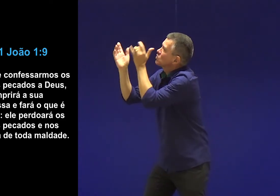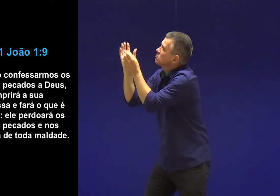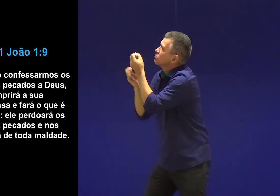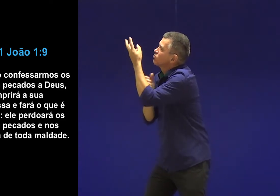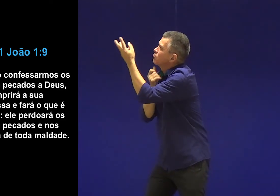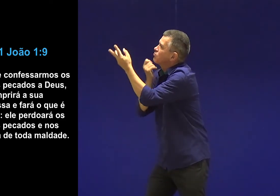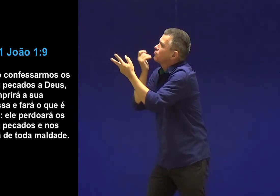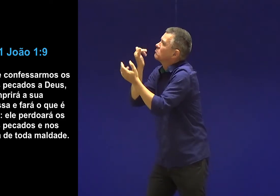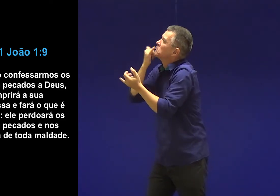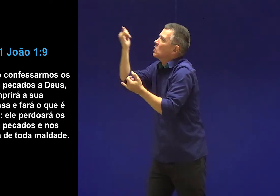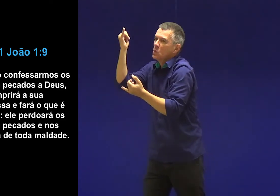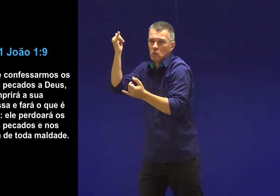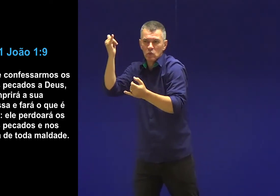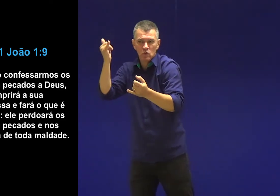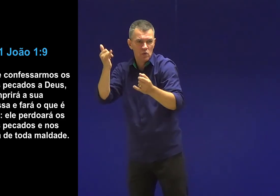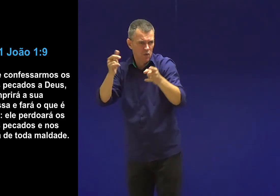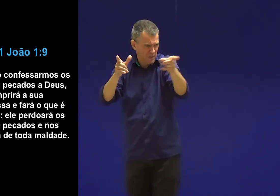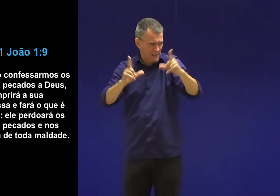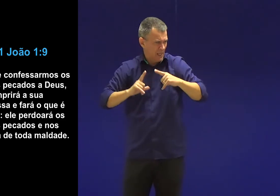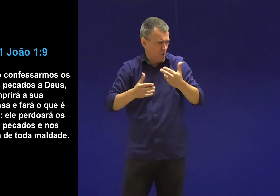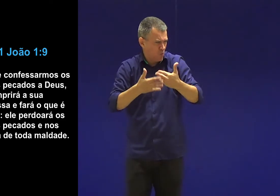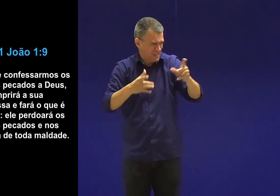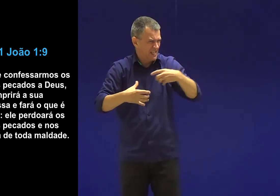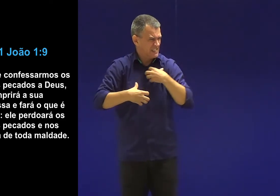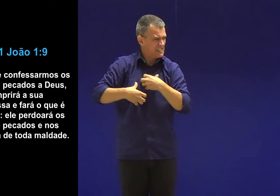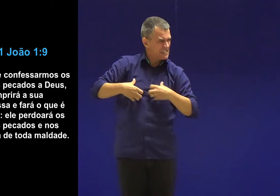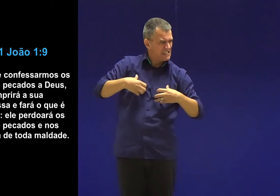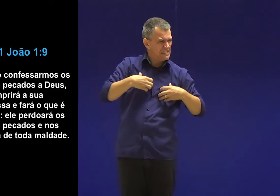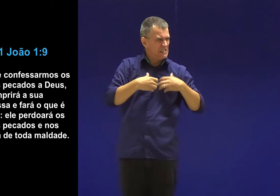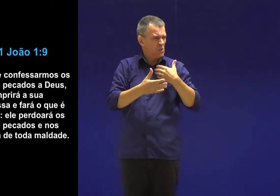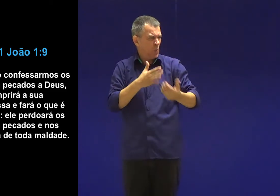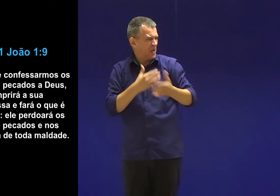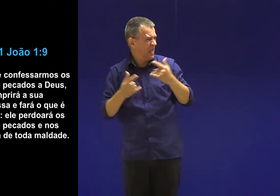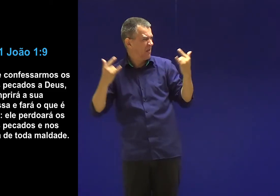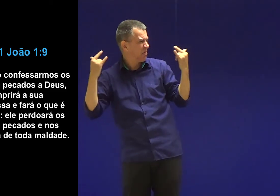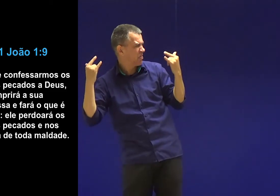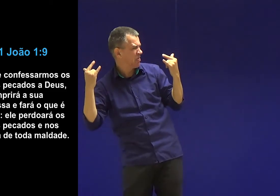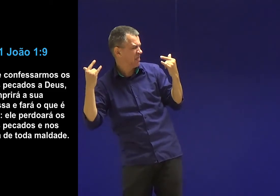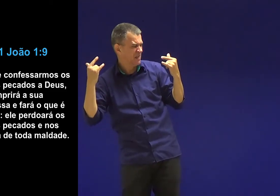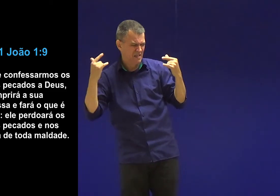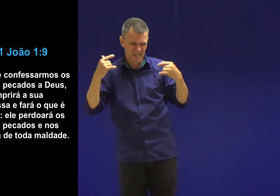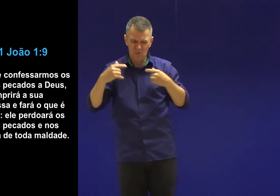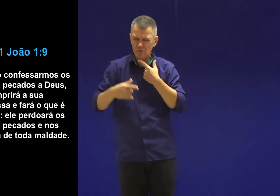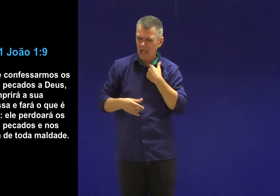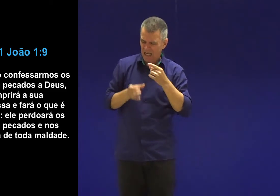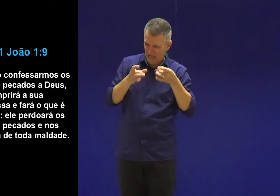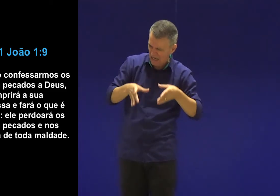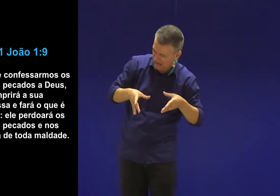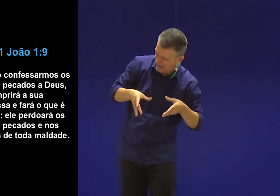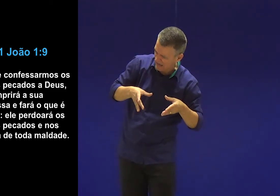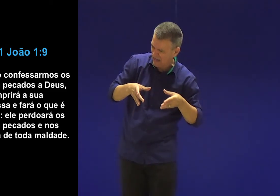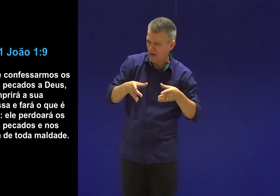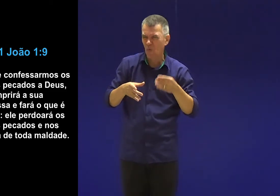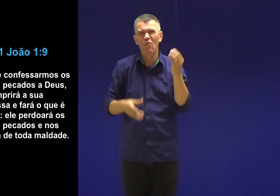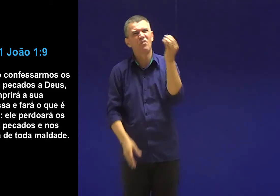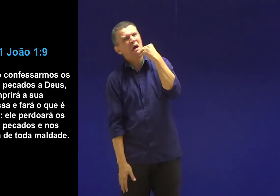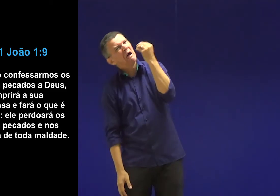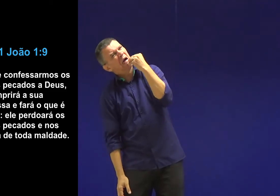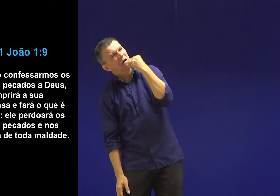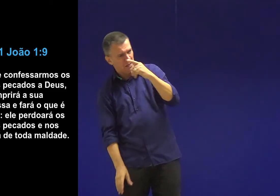Aí então vocês podem chegar a Jesus, pedir perdão. Você não fica meio angustiado quando as coisas acontecem? Quando você faz alguma coisa